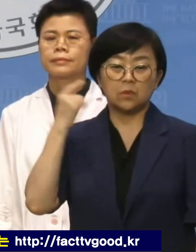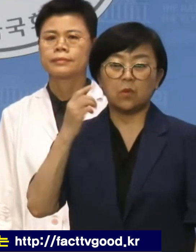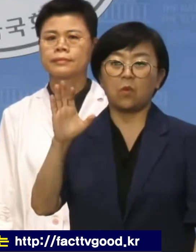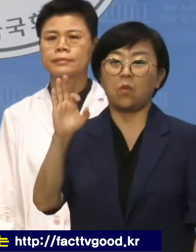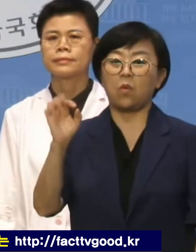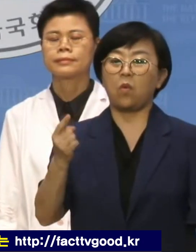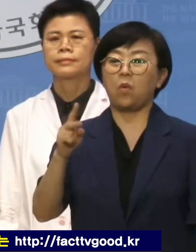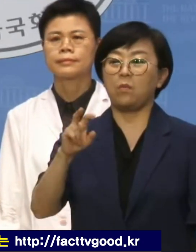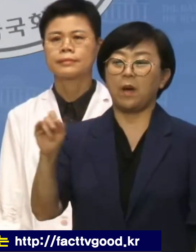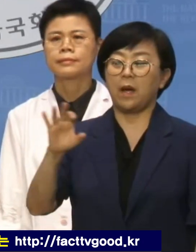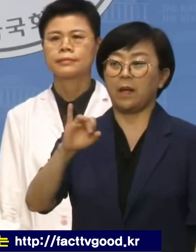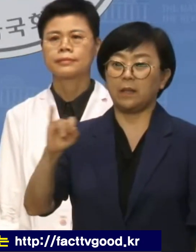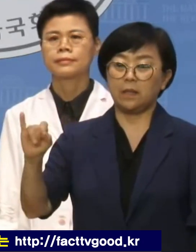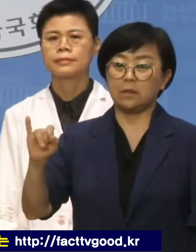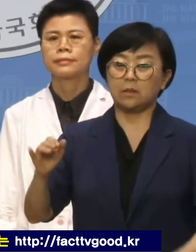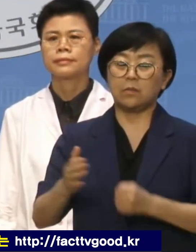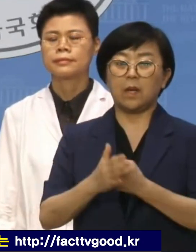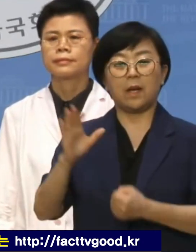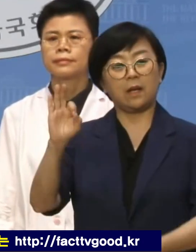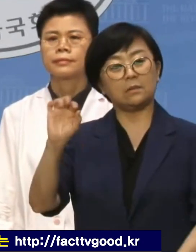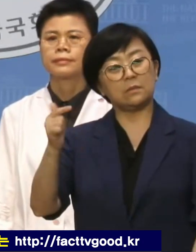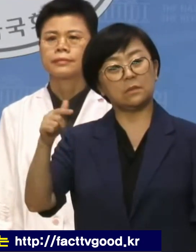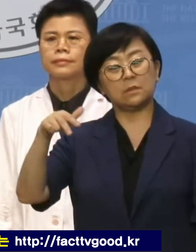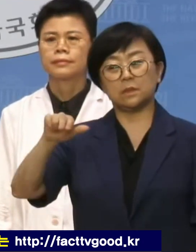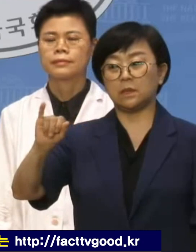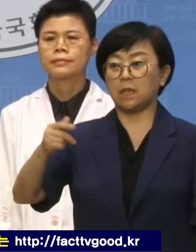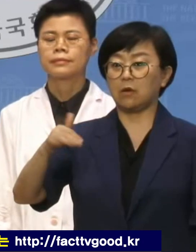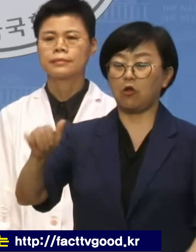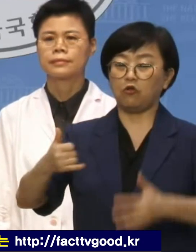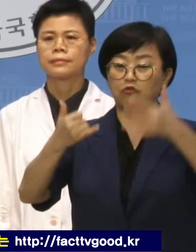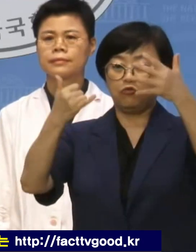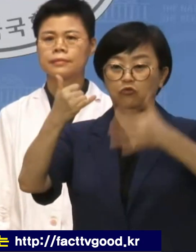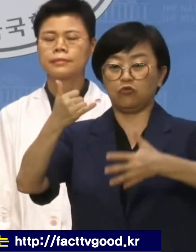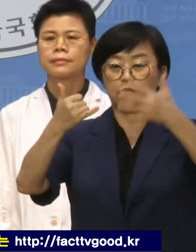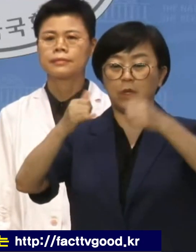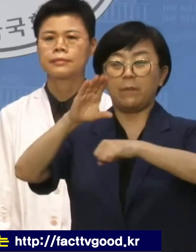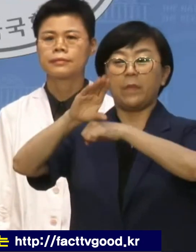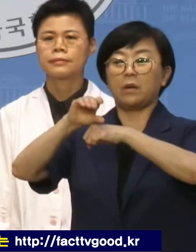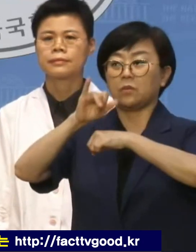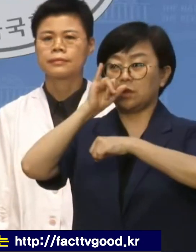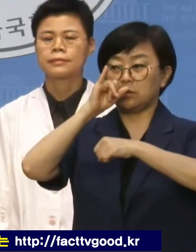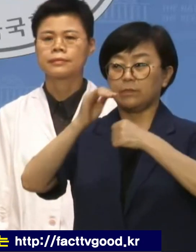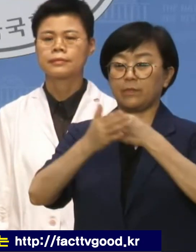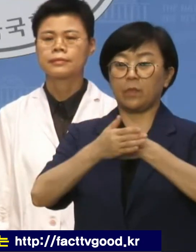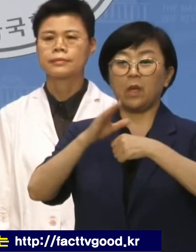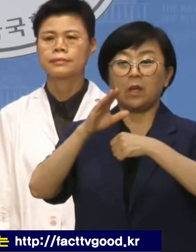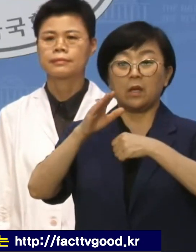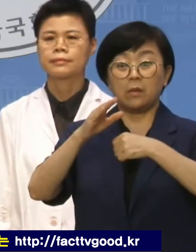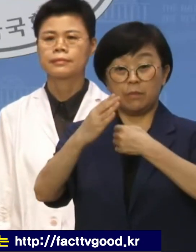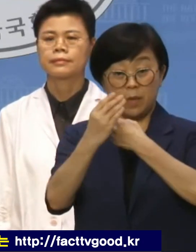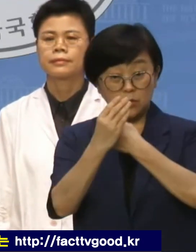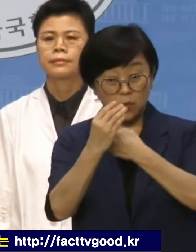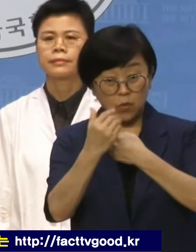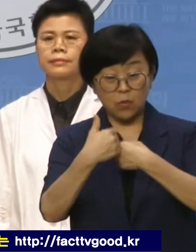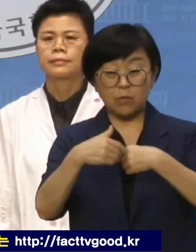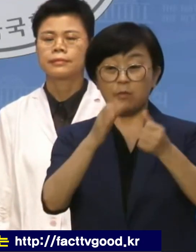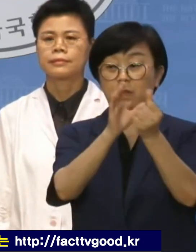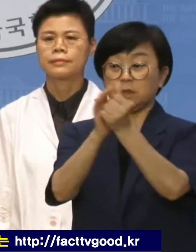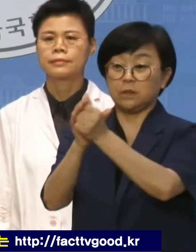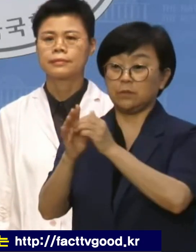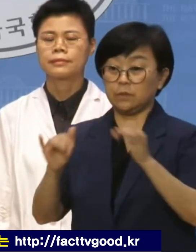오마이TV, 팩트TV, 안진걸TV 중에서 등이 유튜브로 생중계해주고 계시는데 생중계해주시는 분들 그리고